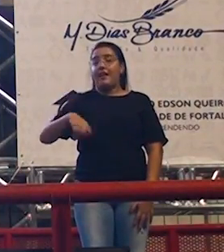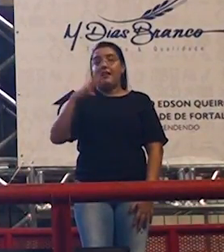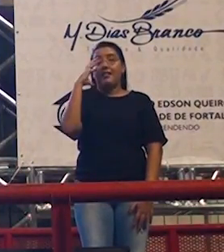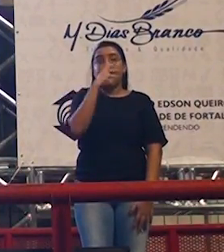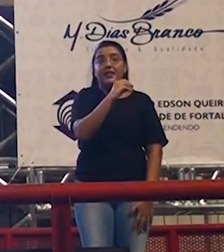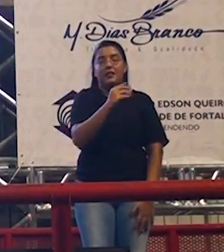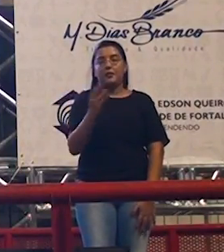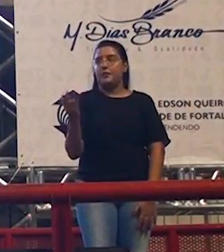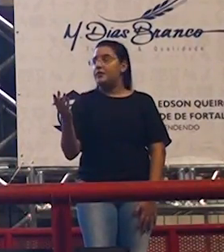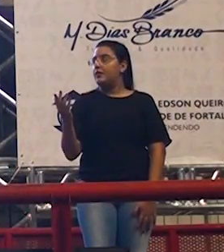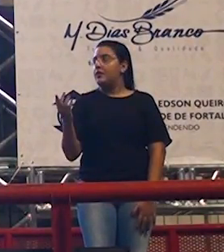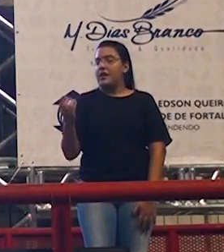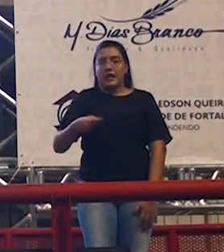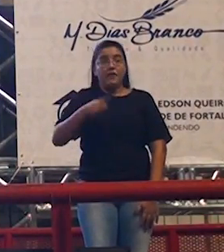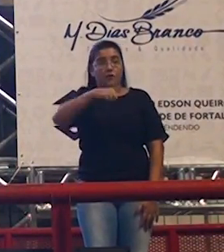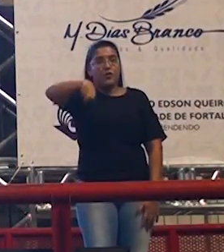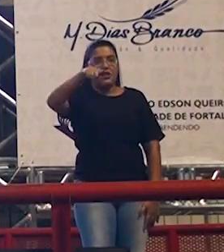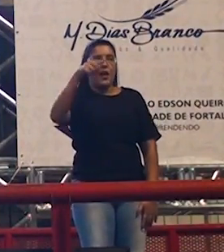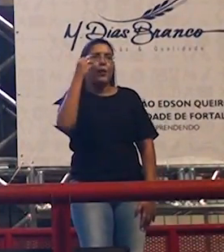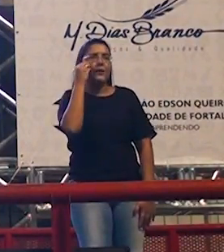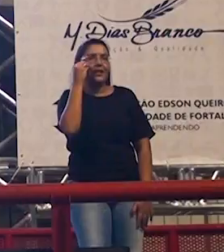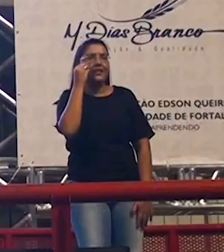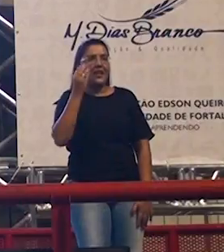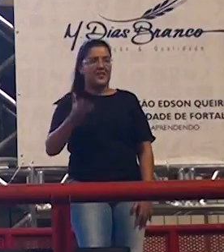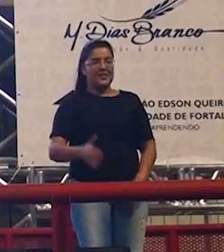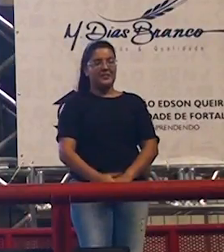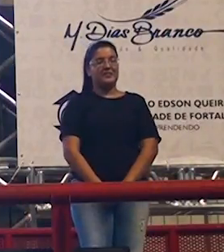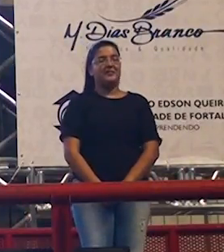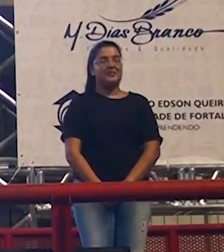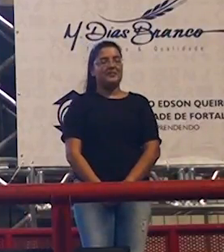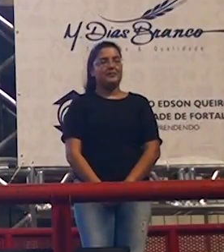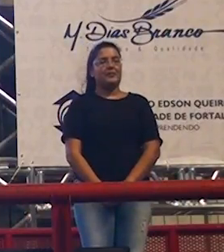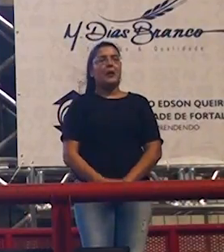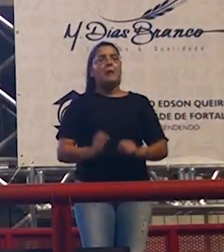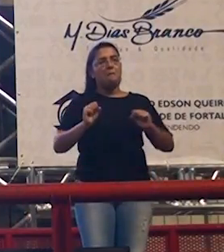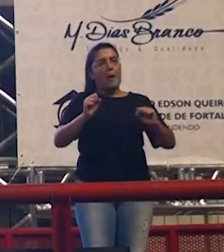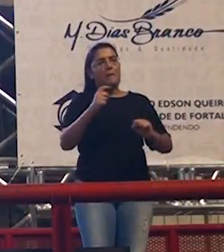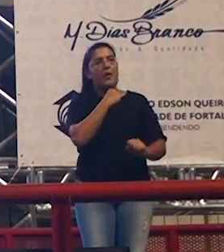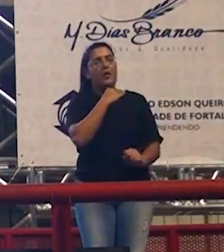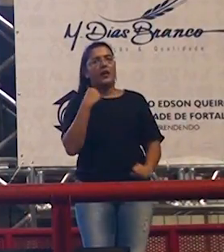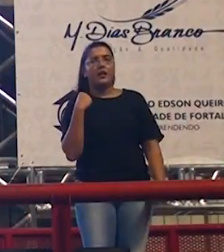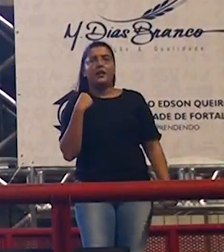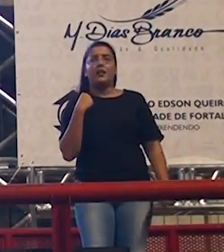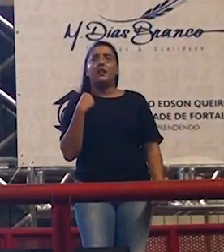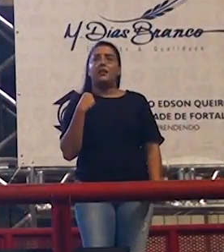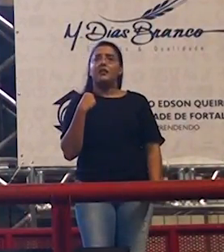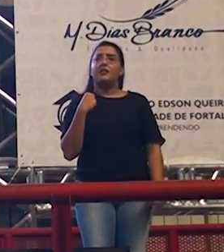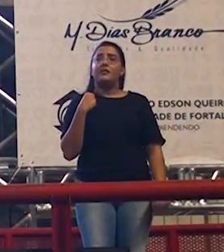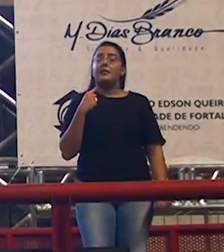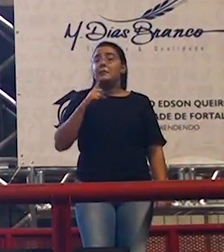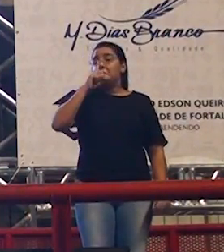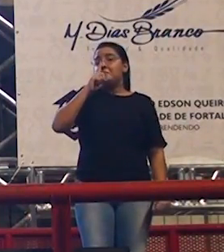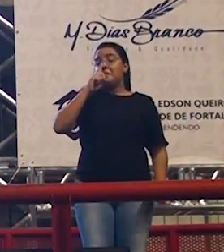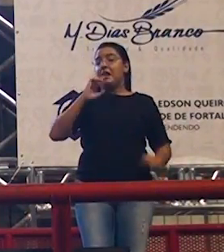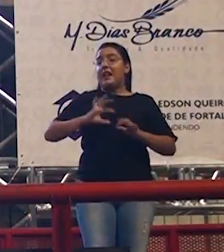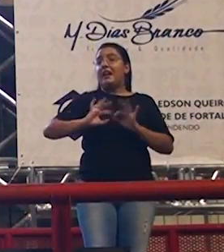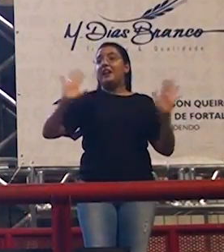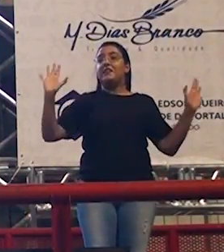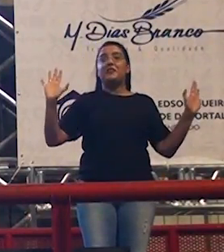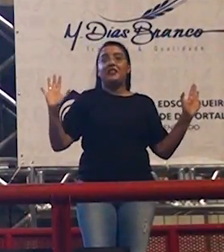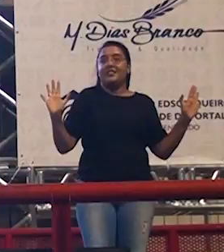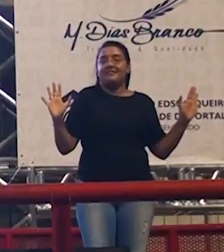lindo. Se eu fosse você, eu tentaria. Certo? Pessoal, mas eu posso morrer. Arrisca.